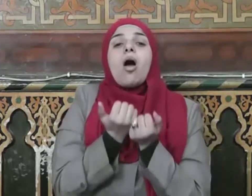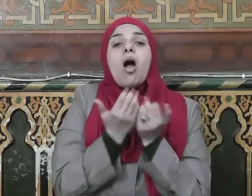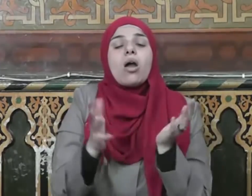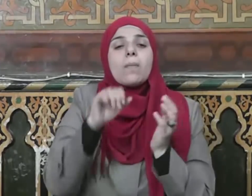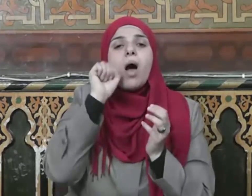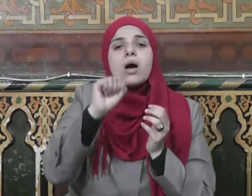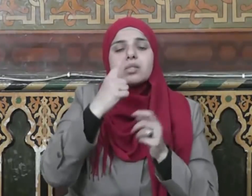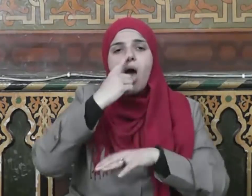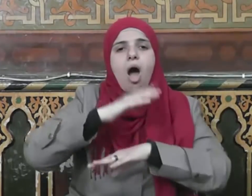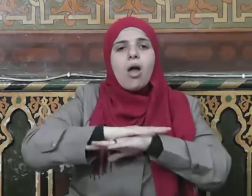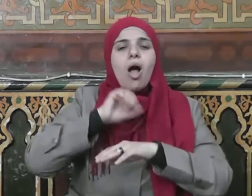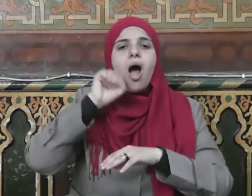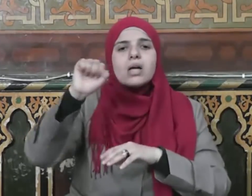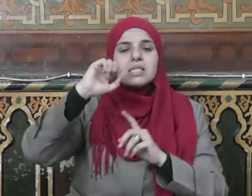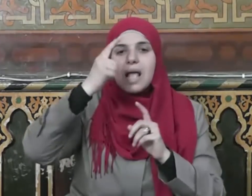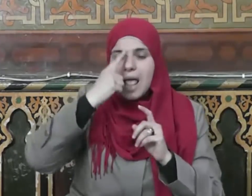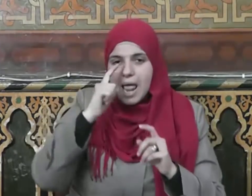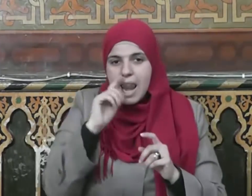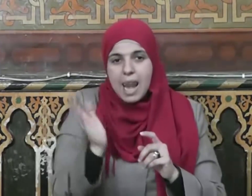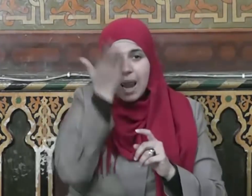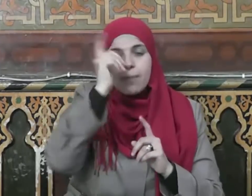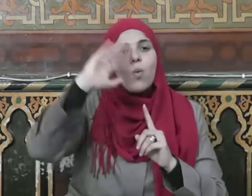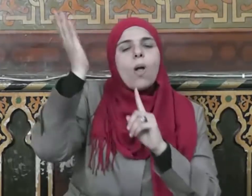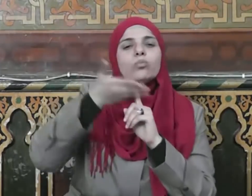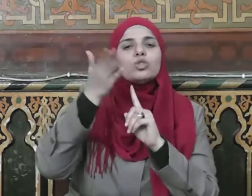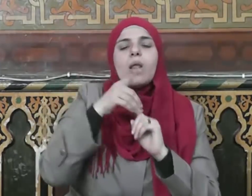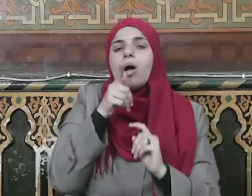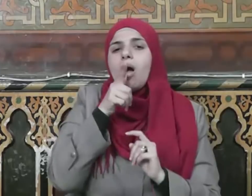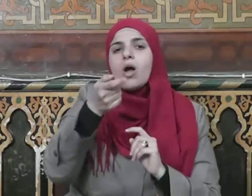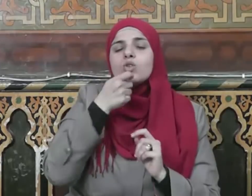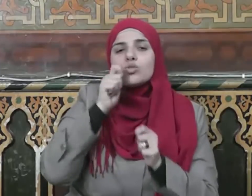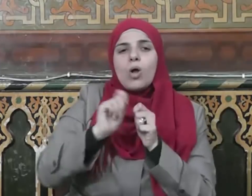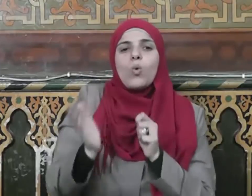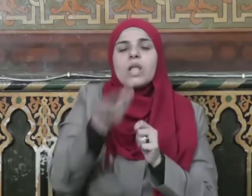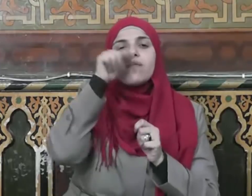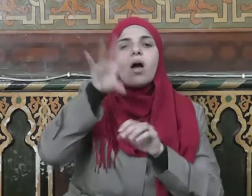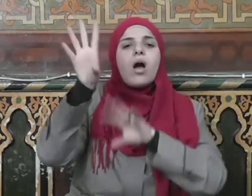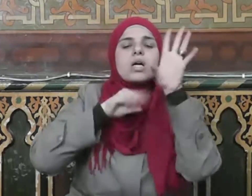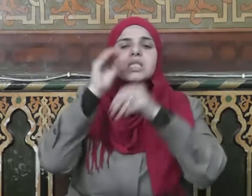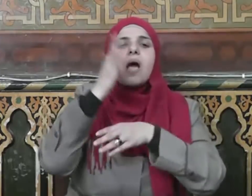الأنبياء والمرسلين، فقال تعالى في قصة إبراهيم عليه السلام: